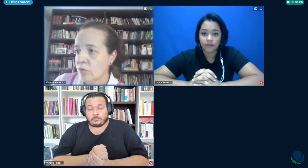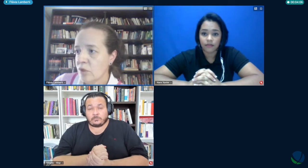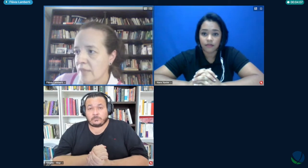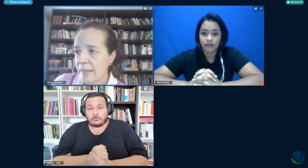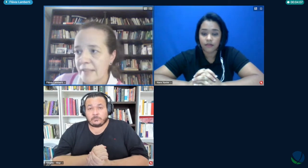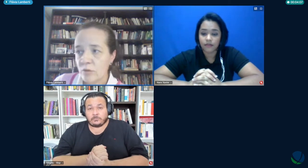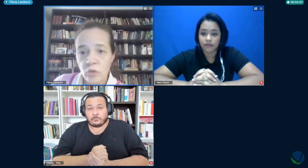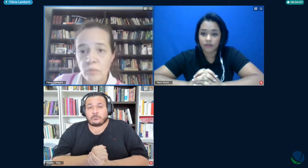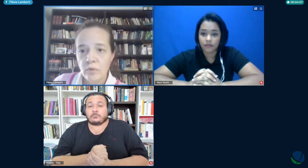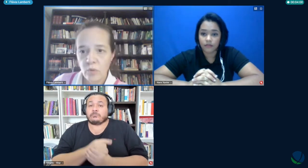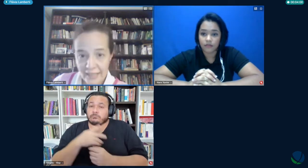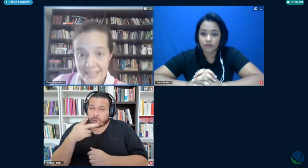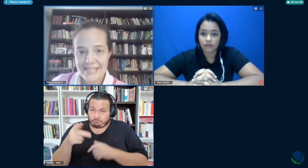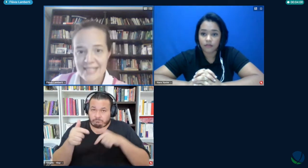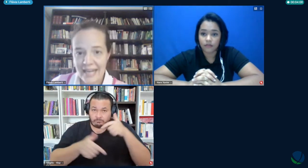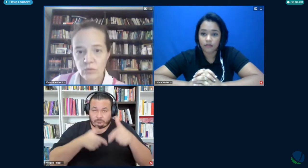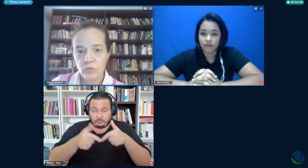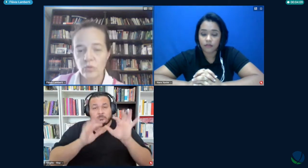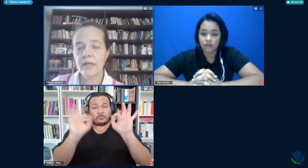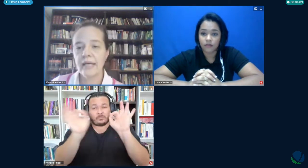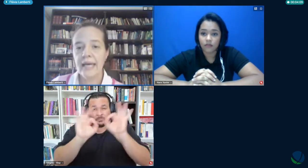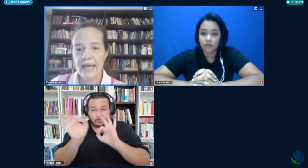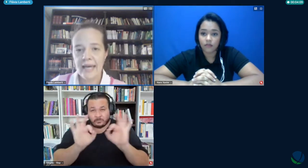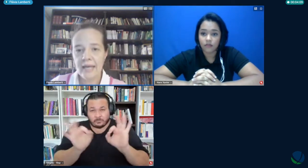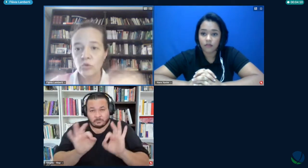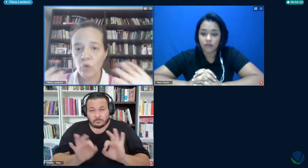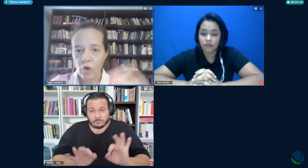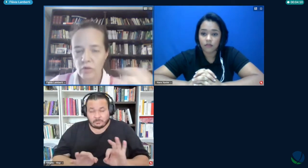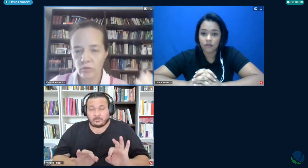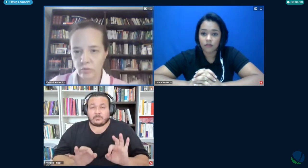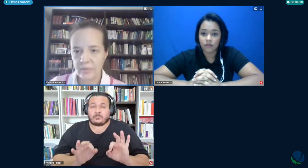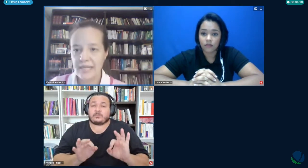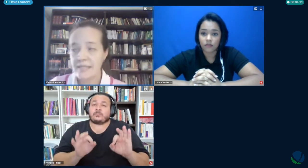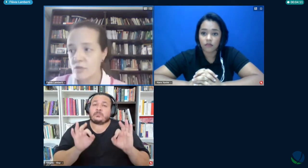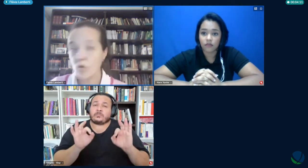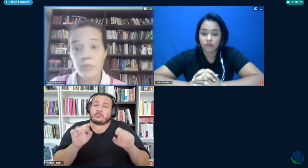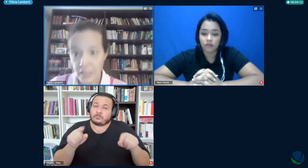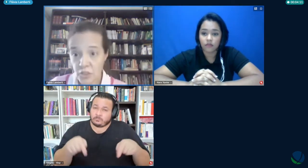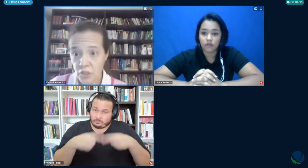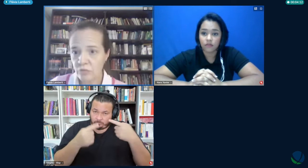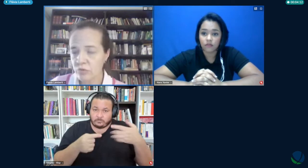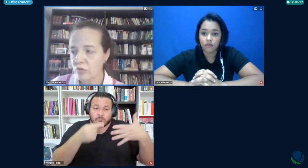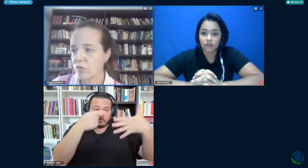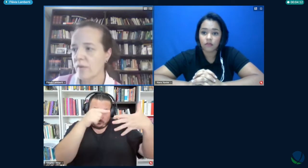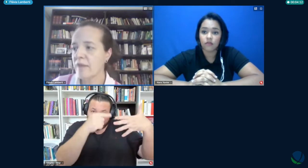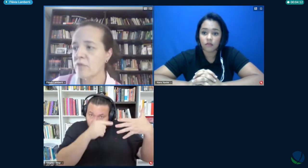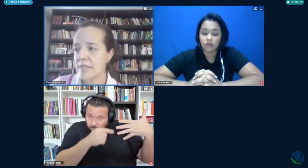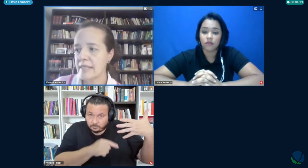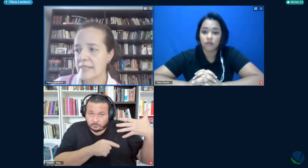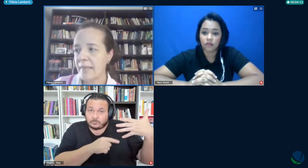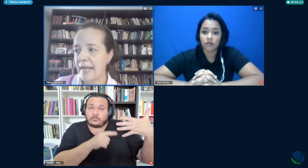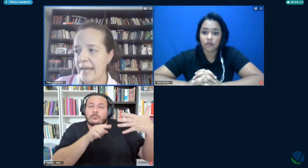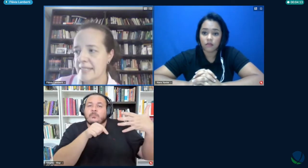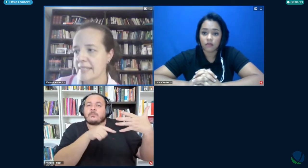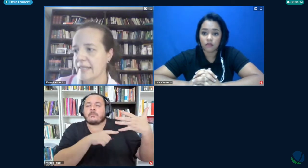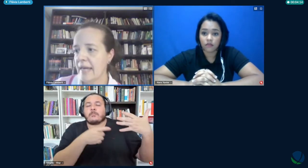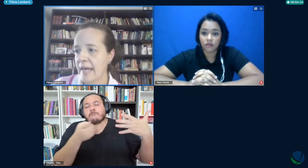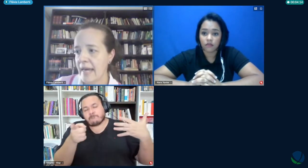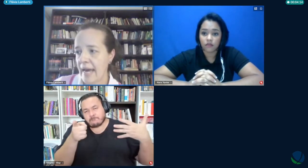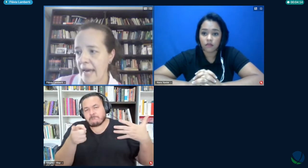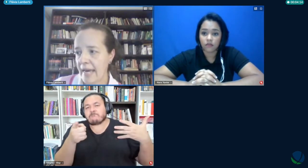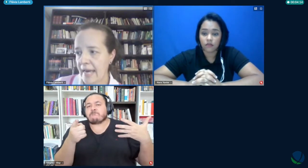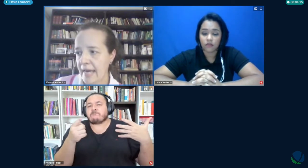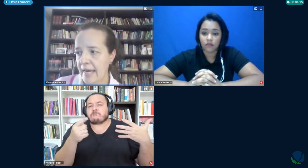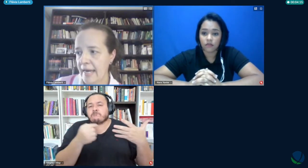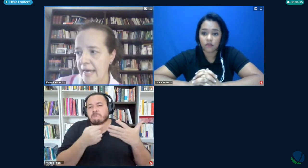Então, o seu trabalho está todo organizado em torno desses objetivos, né? Você estabelece,